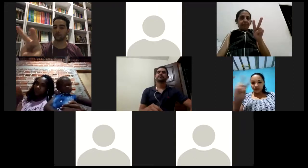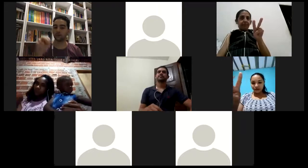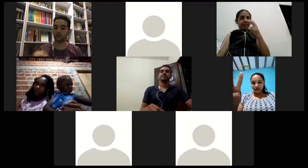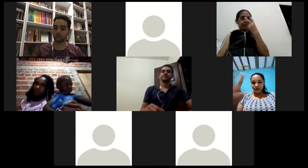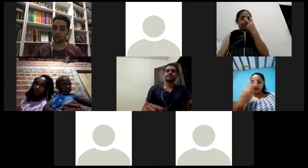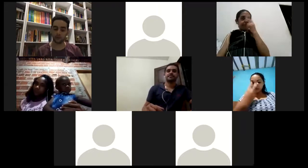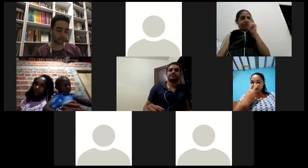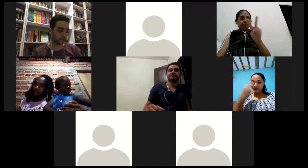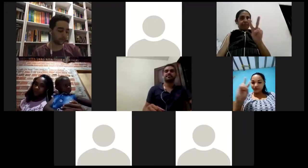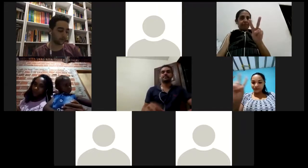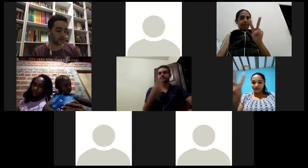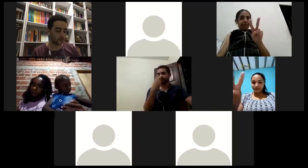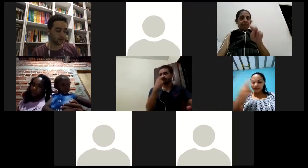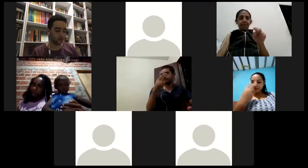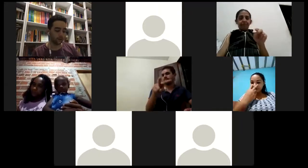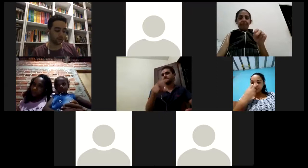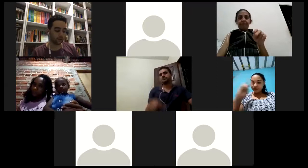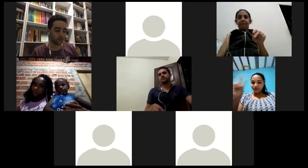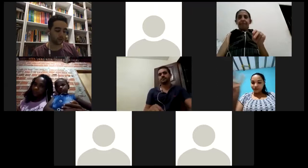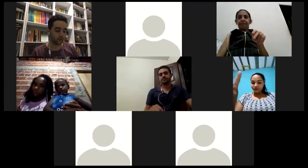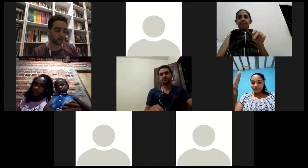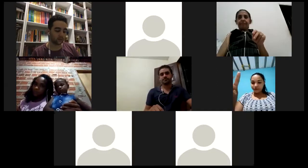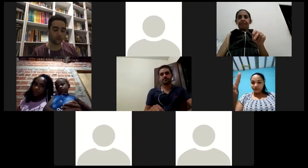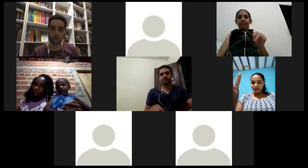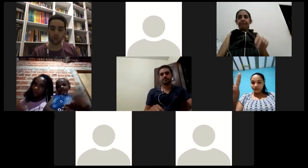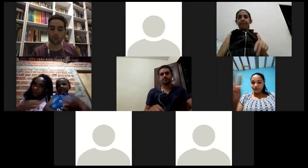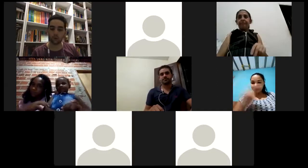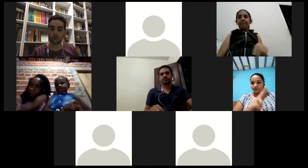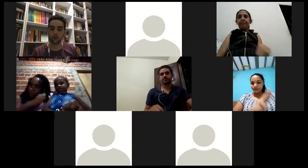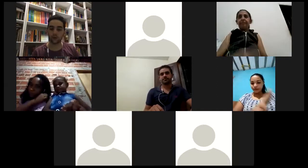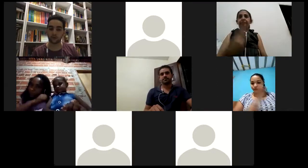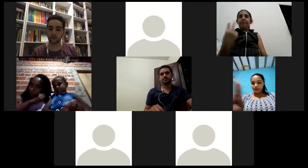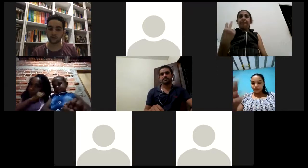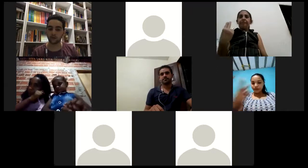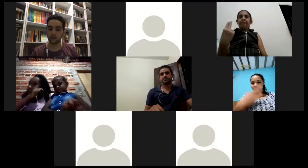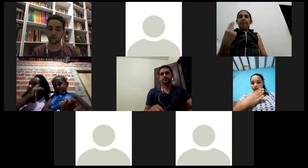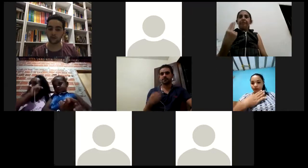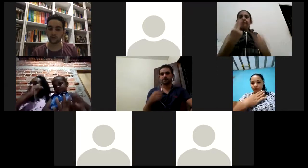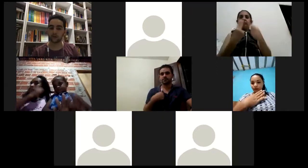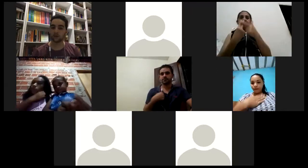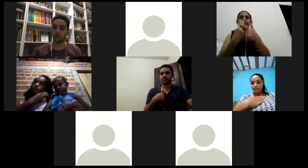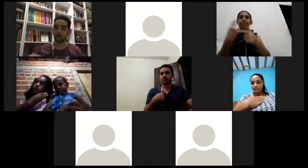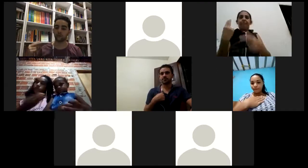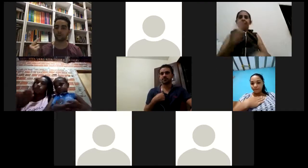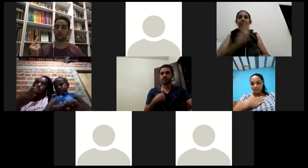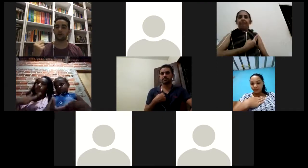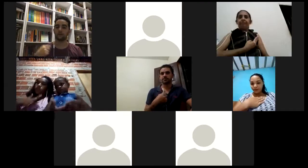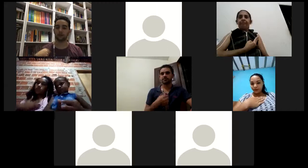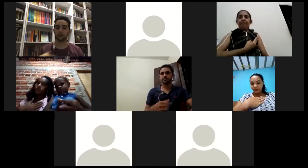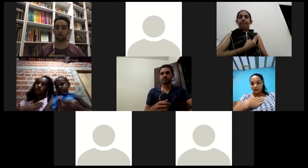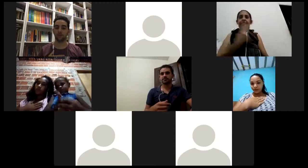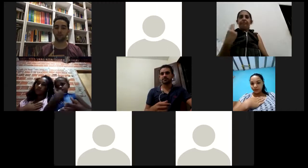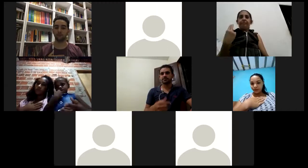apontando para quem você vai ver. Nome, quando eu vou falar o meu nome, como é que eu faço? Eu aponto para